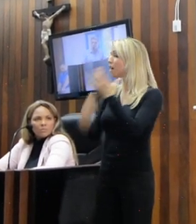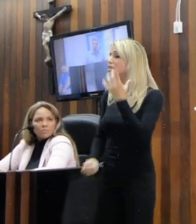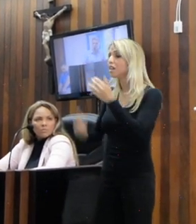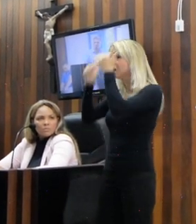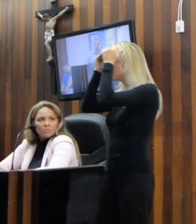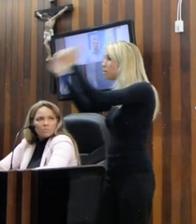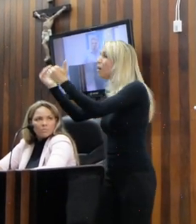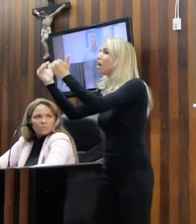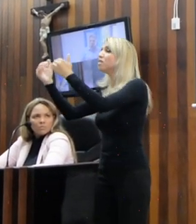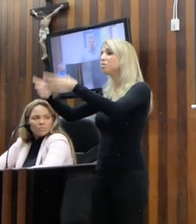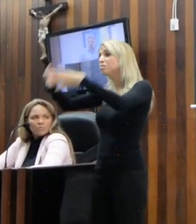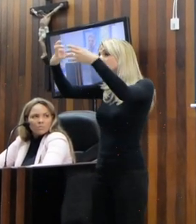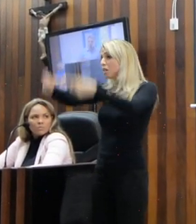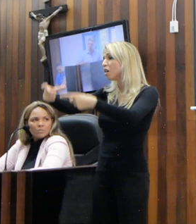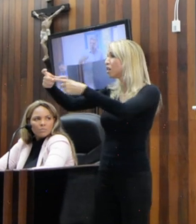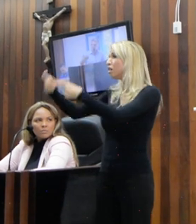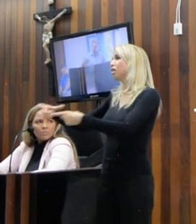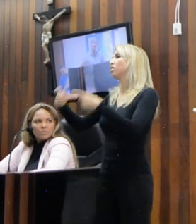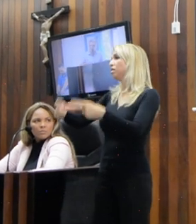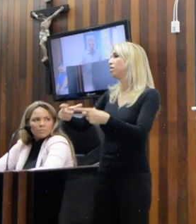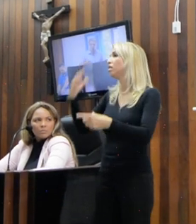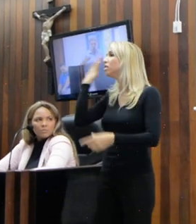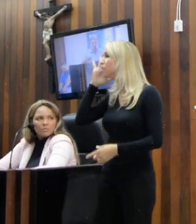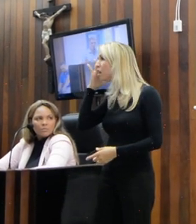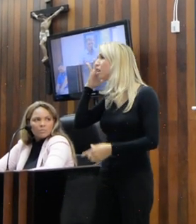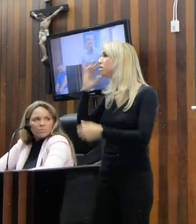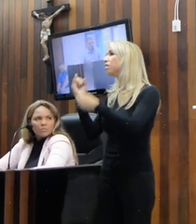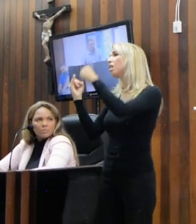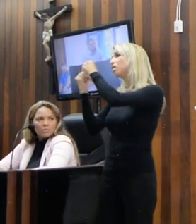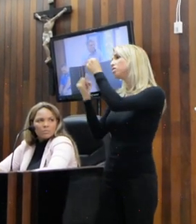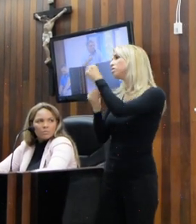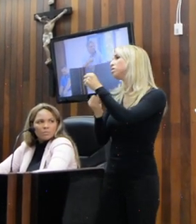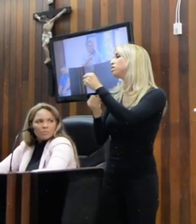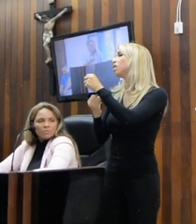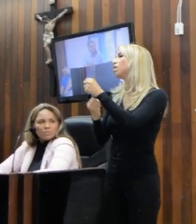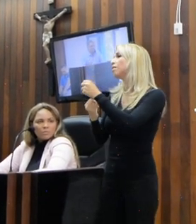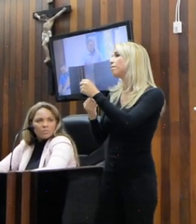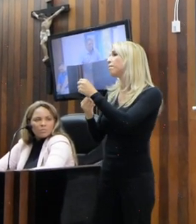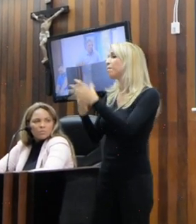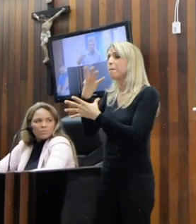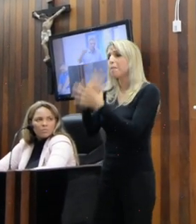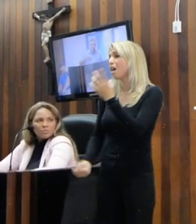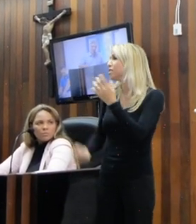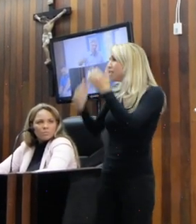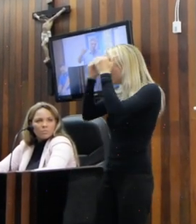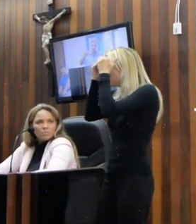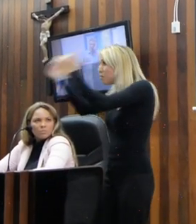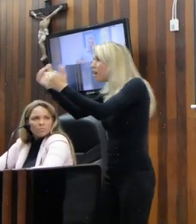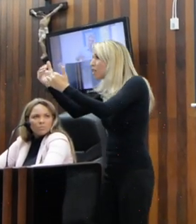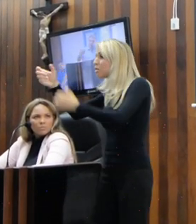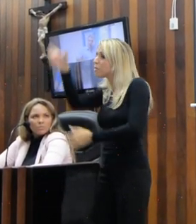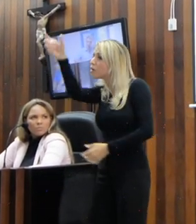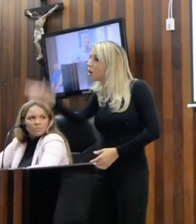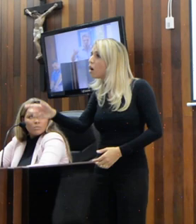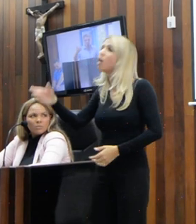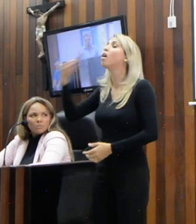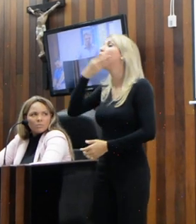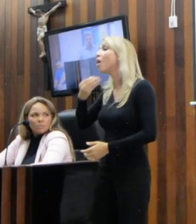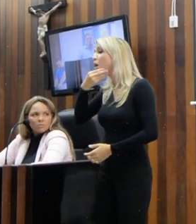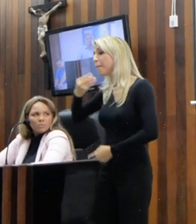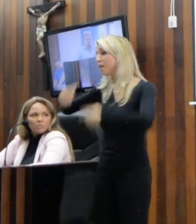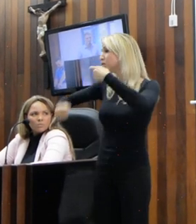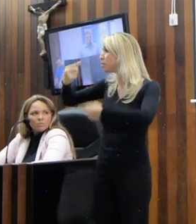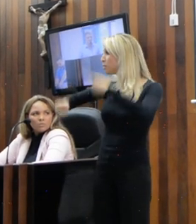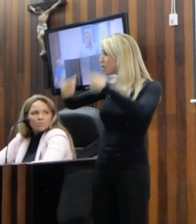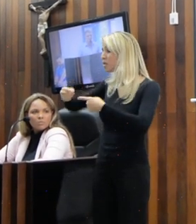instituição, para que as pessoas não percam o respeito pelos homens públicos que, elas colocam aqui para